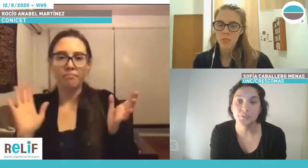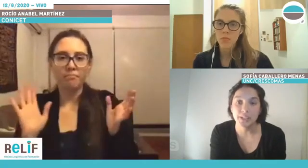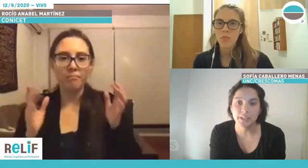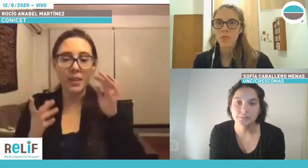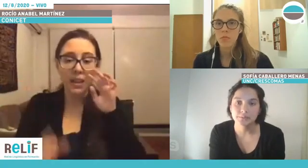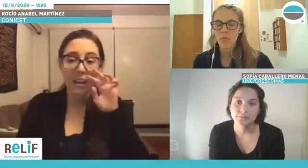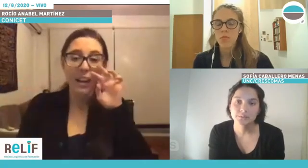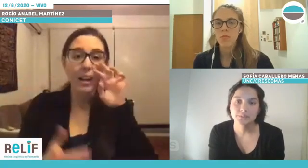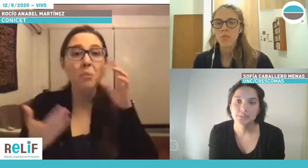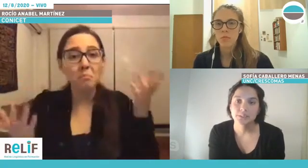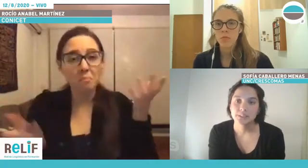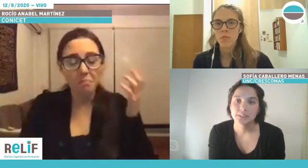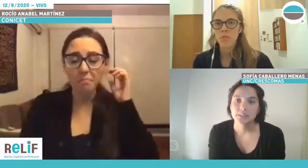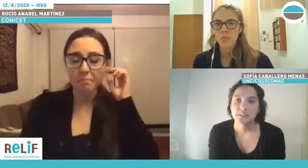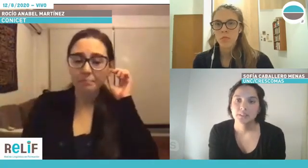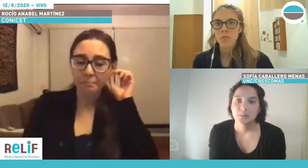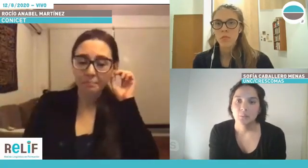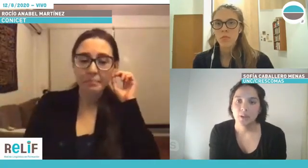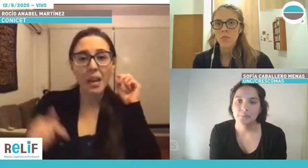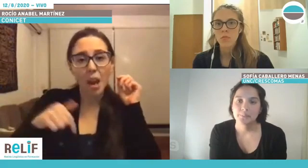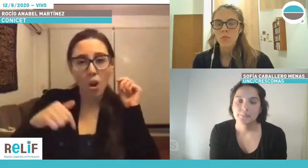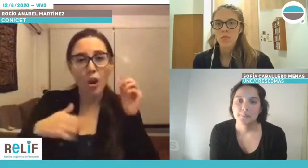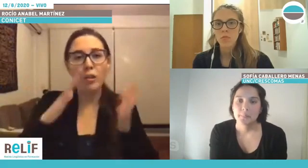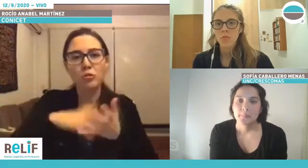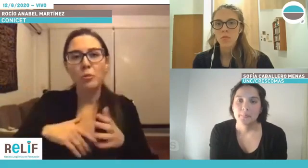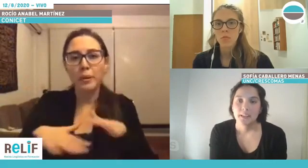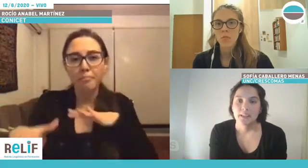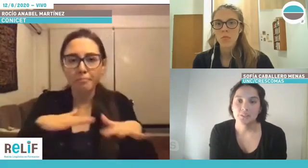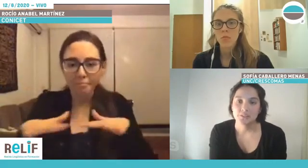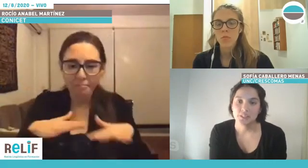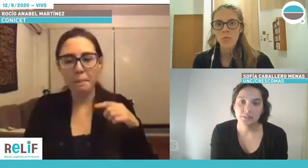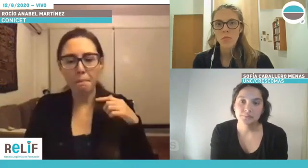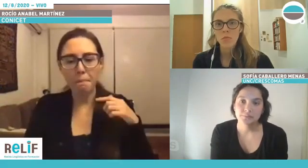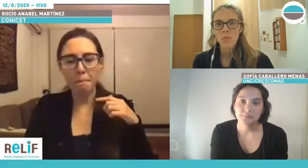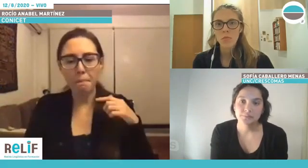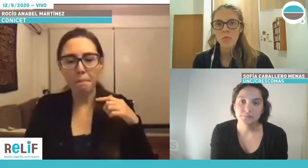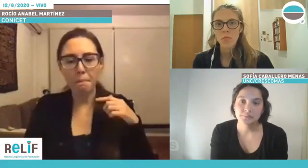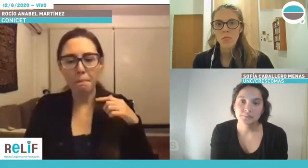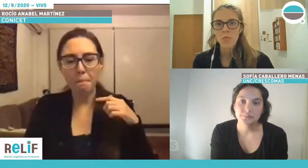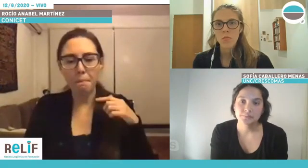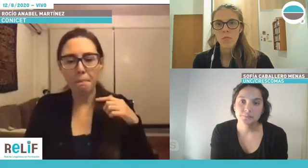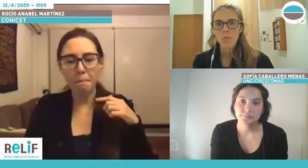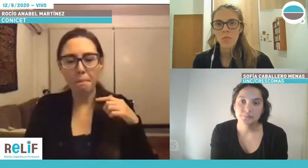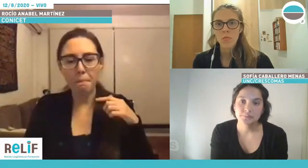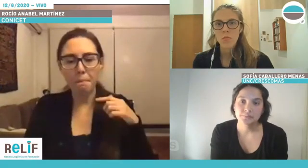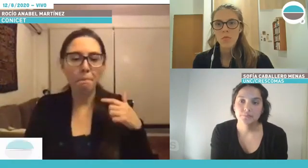quiere mostrar. Bueno, entonces,